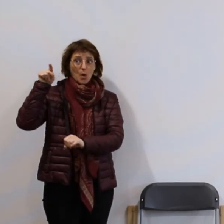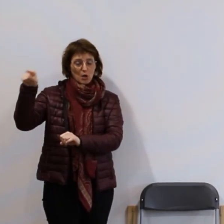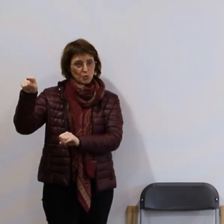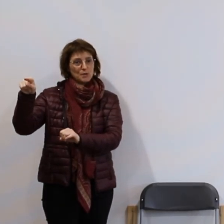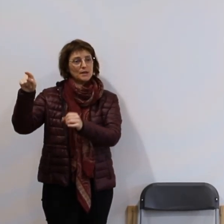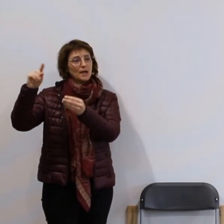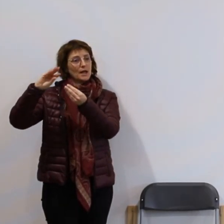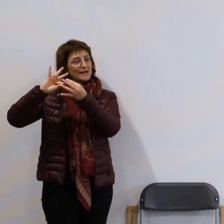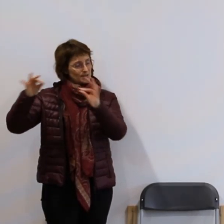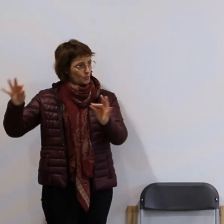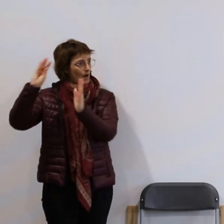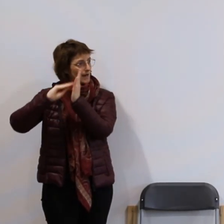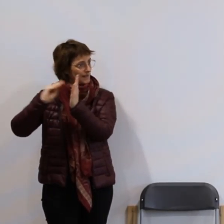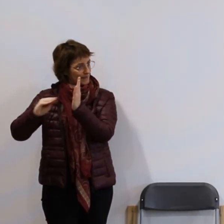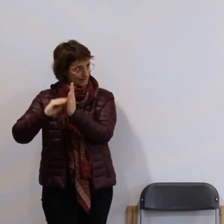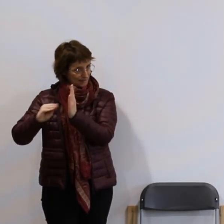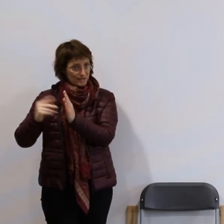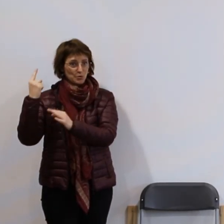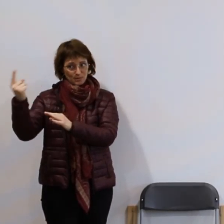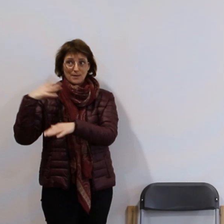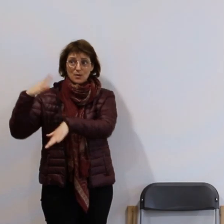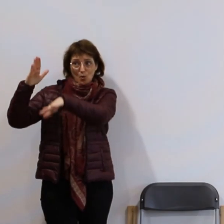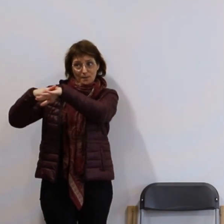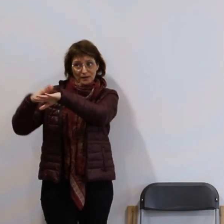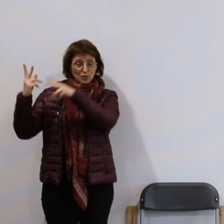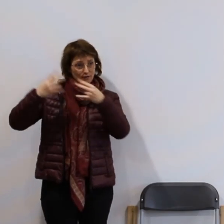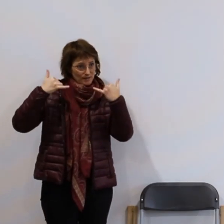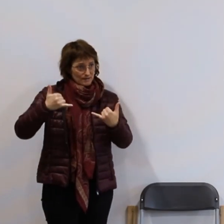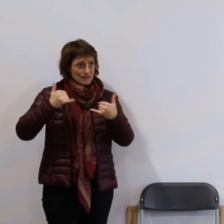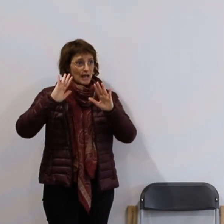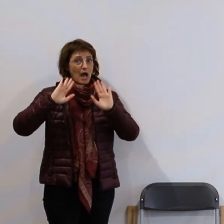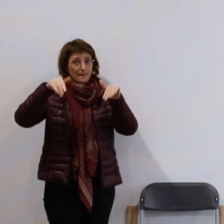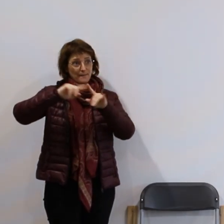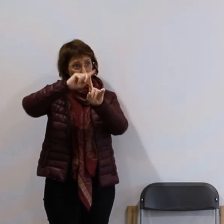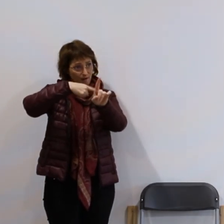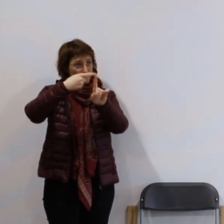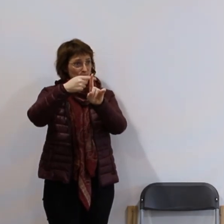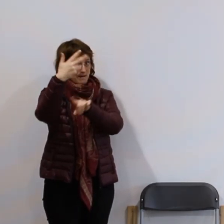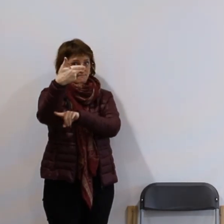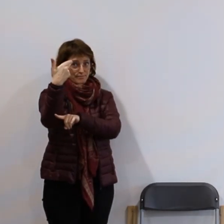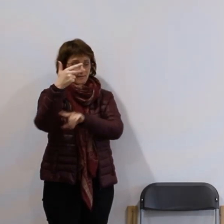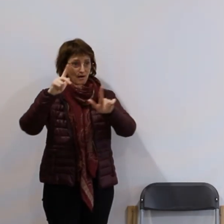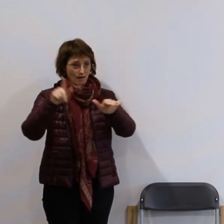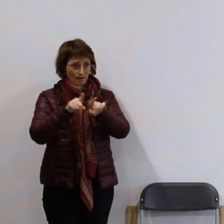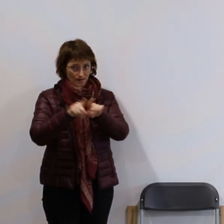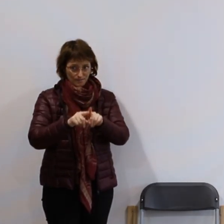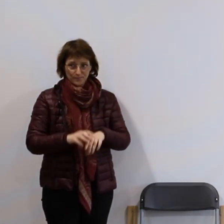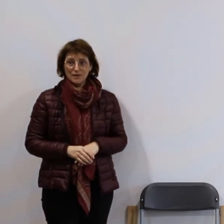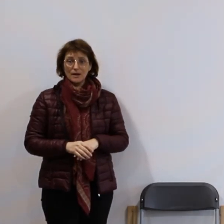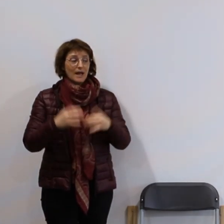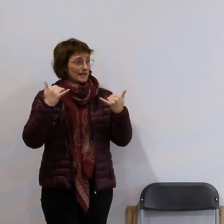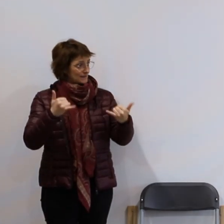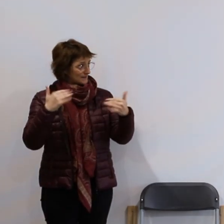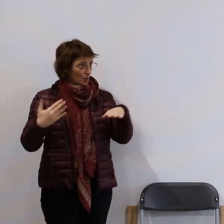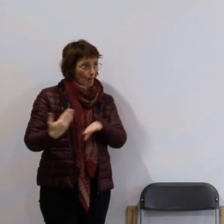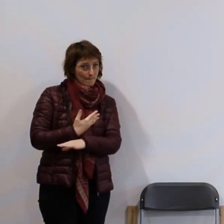l'histoire de Mephisto. Donc je l'ai prévenu que j'allais venir, que ça allait être filmé. Donc ce qu'on va vivre ensemble,